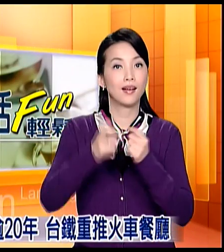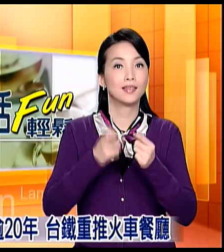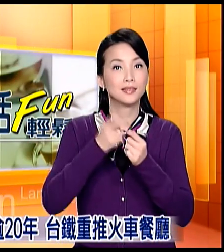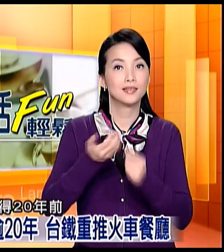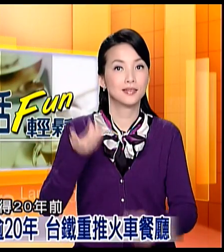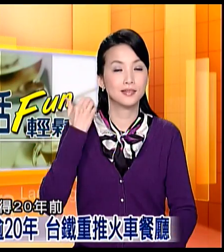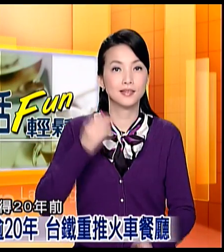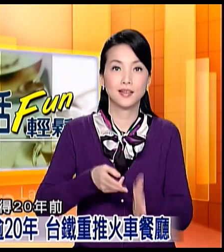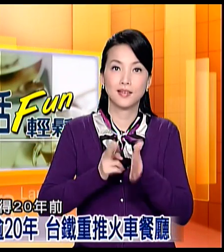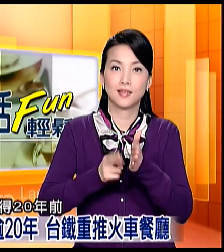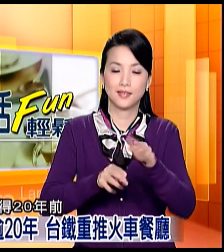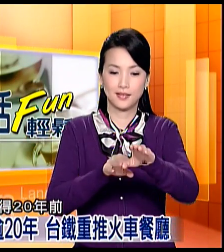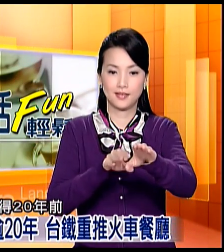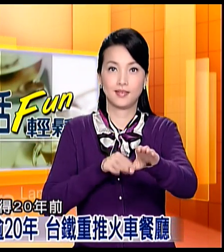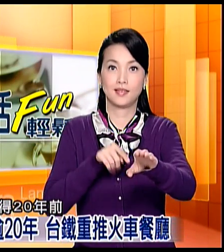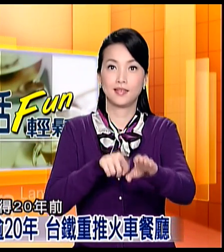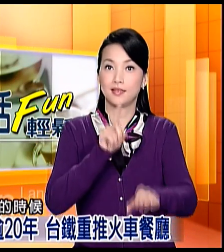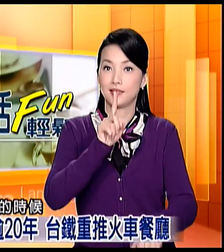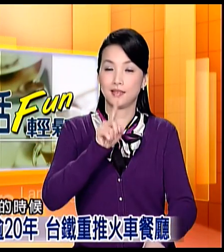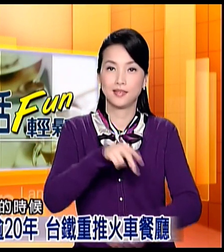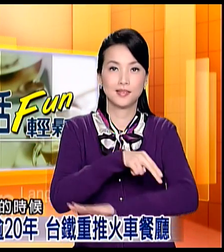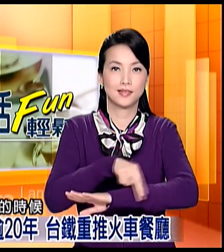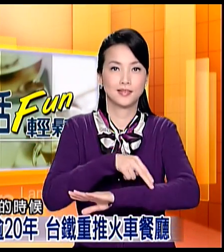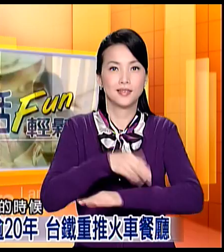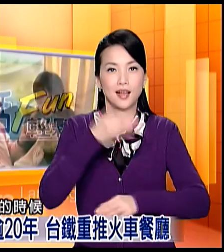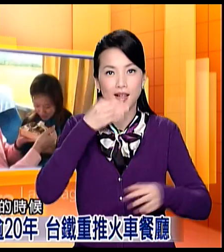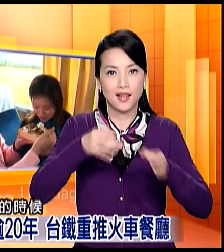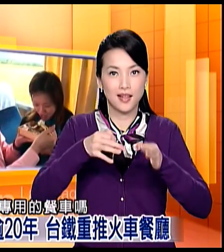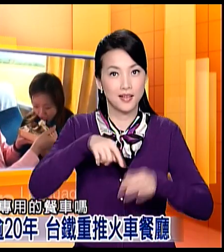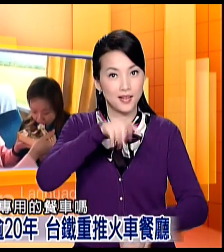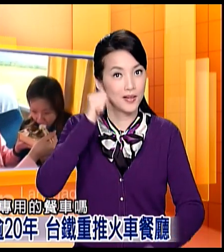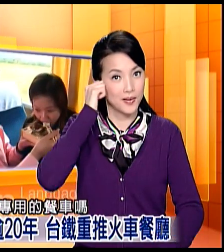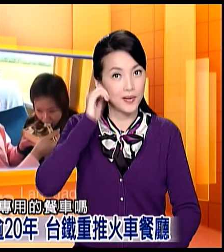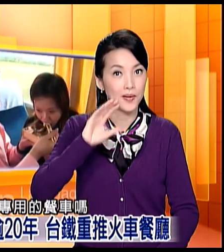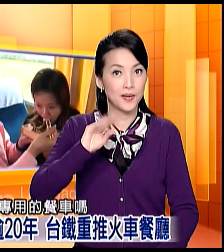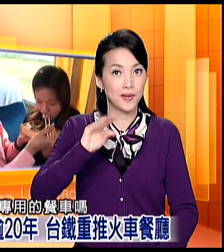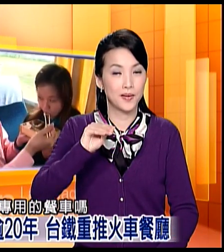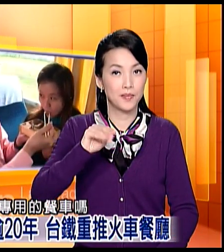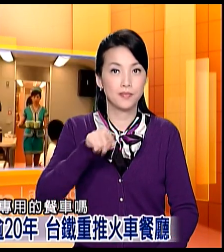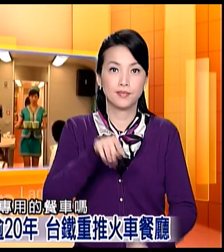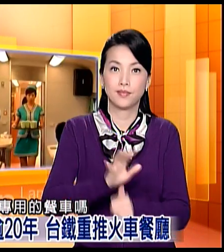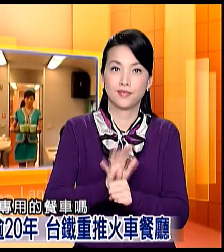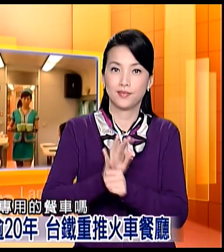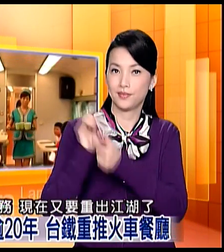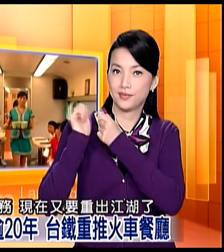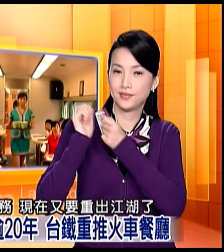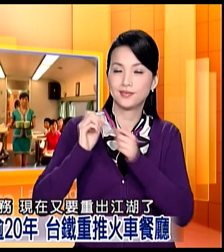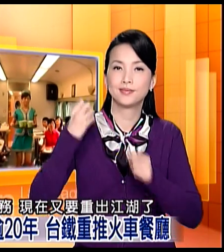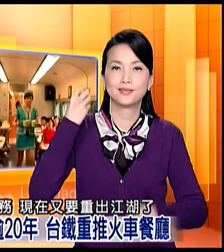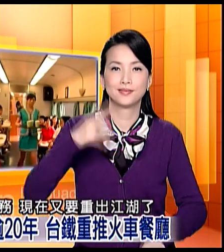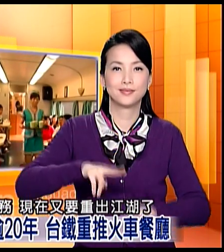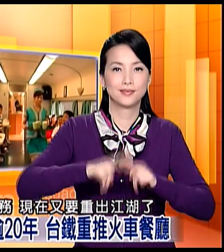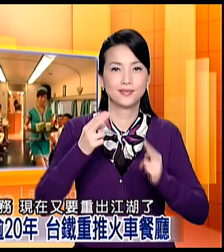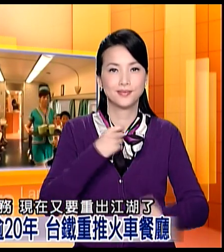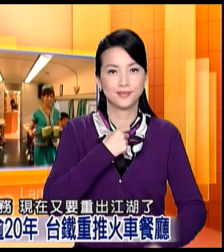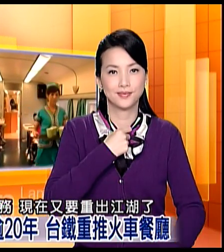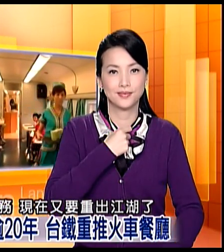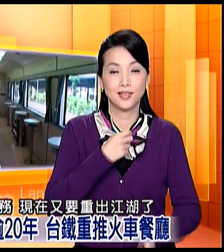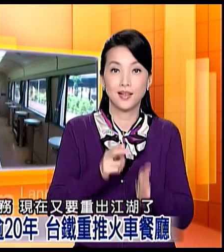您还记得20年前搭火车的时候有一列专用的餐车吗？现在这个服务又要重出江